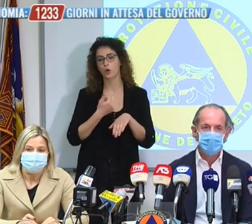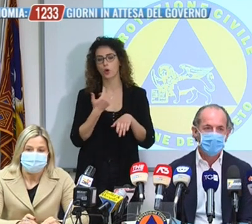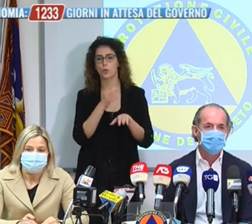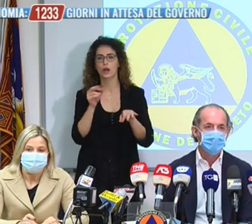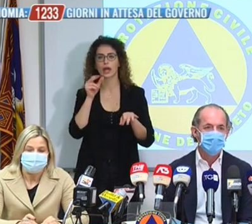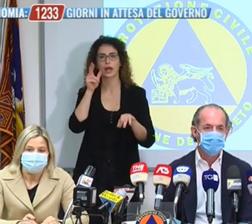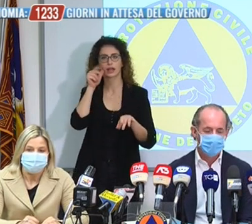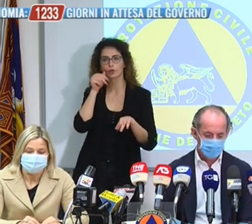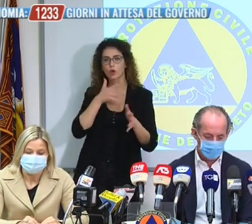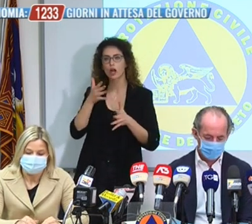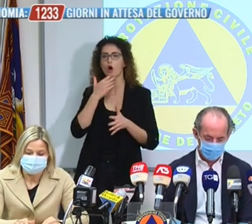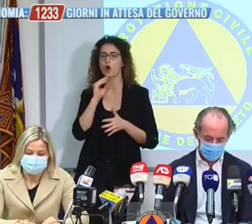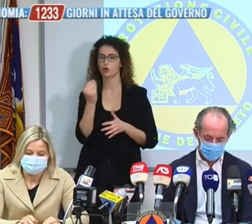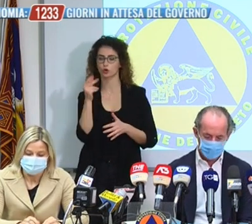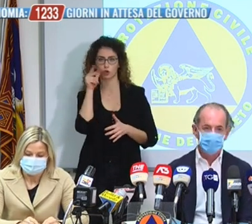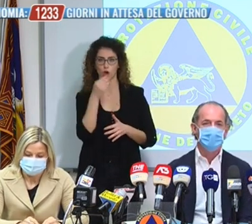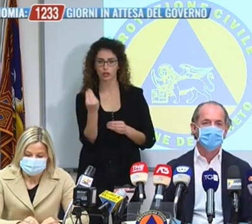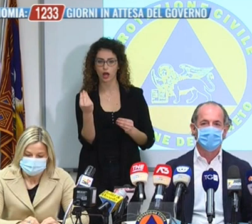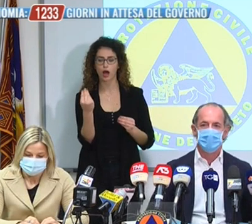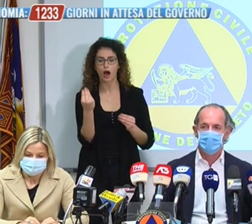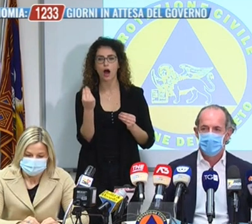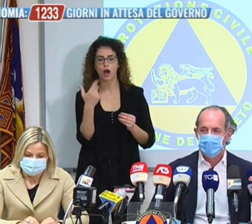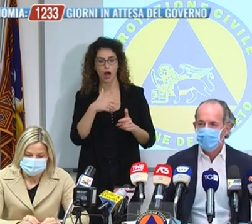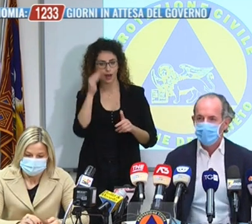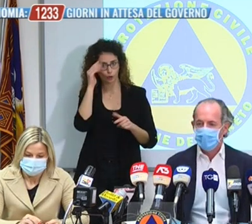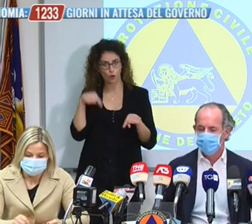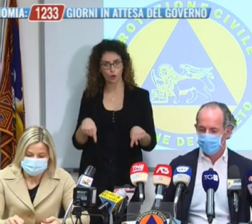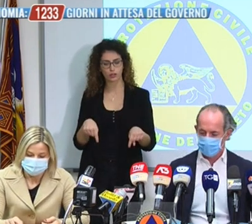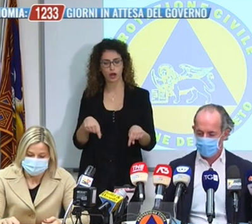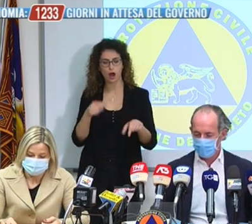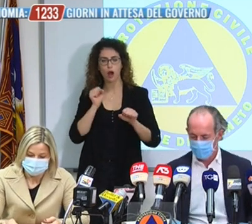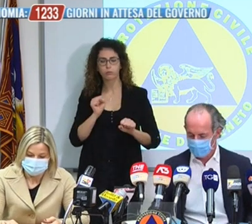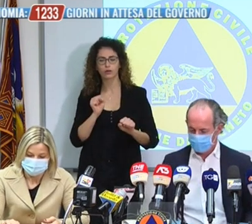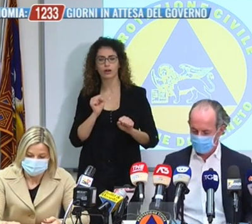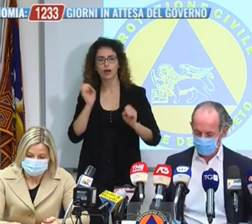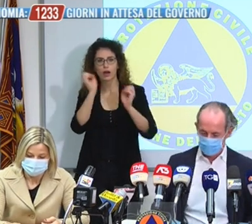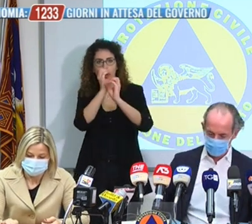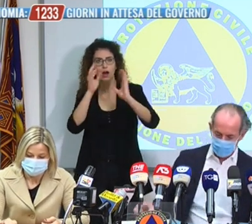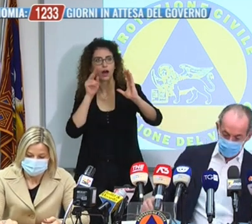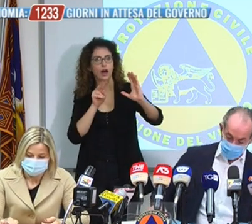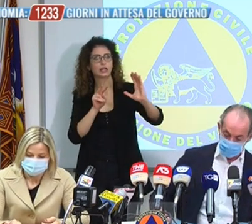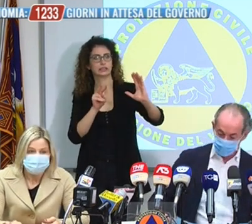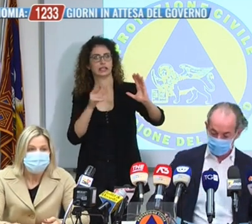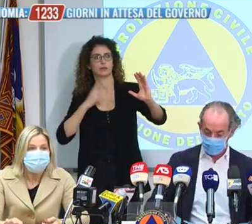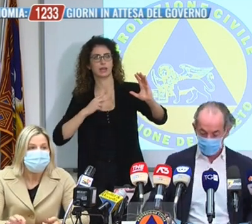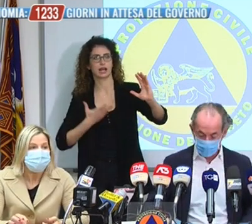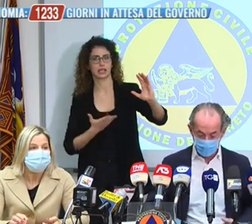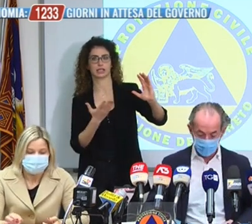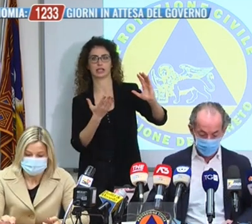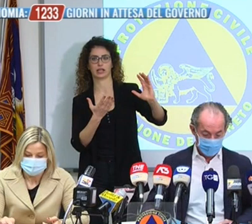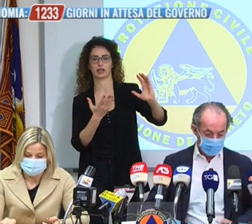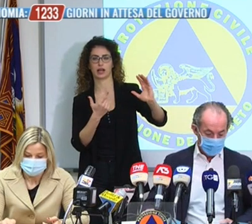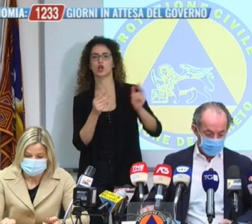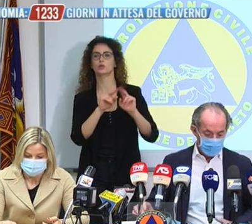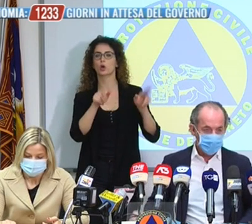qualche ragazza che mi sta ascoltando possa rappresentare un raggio di sole in fondo al tunnel. Lo sportello è